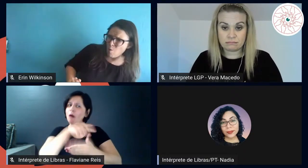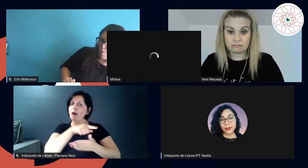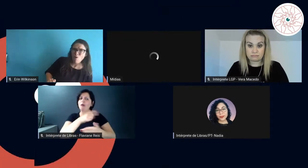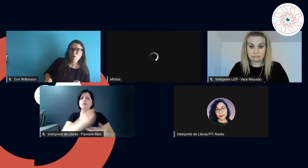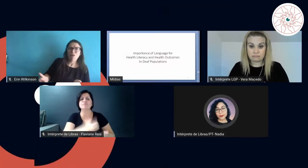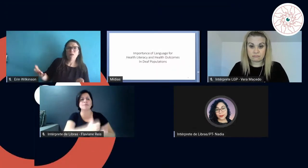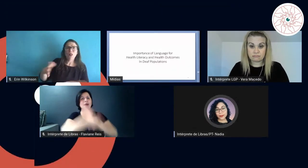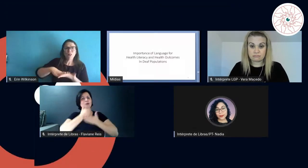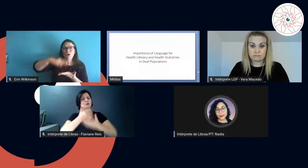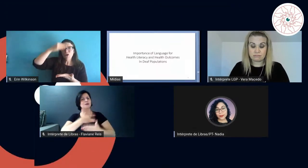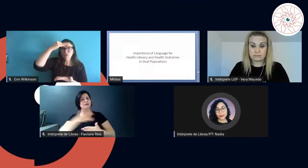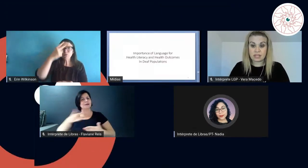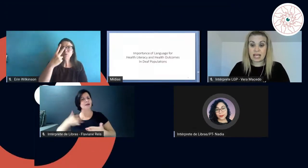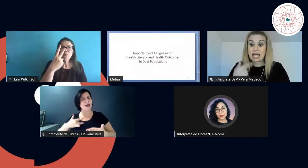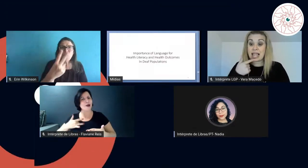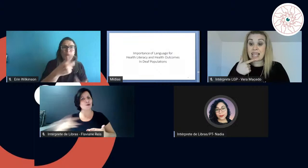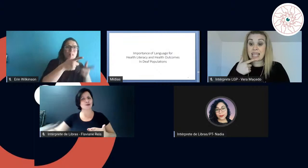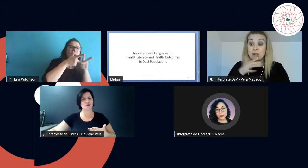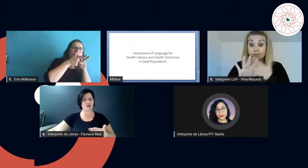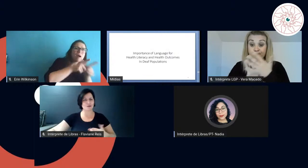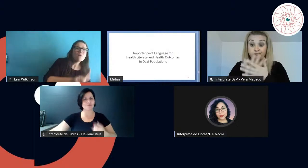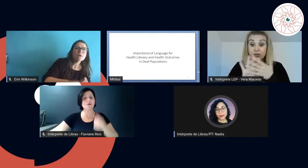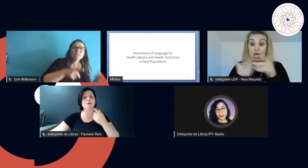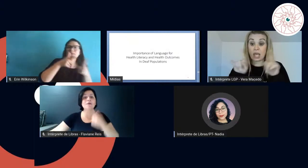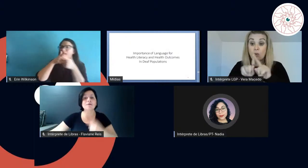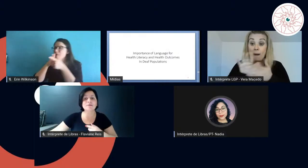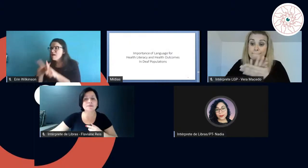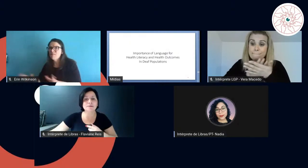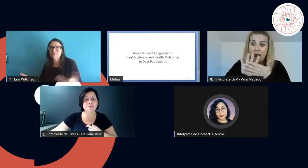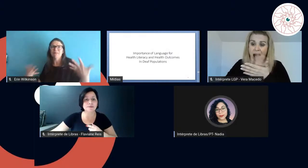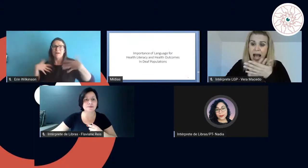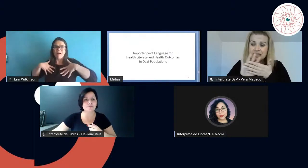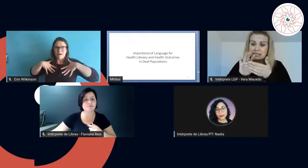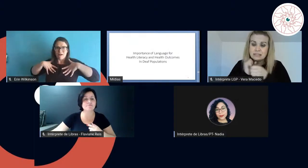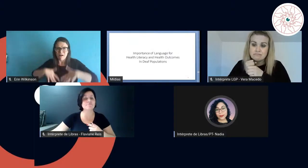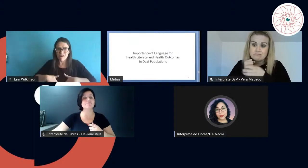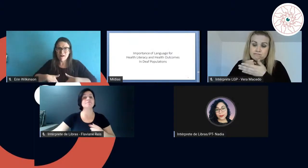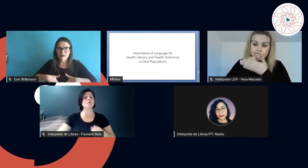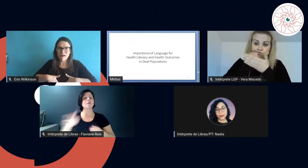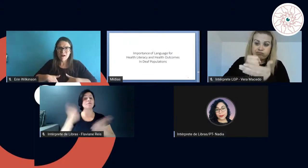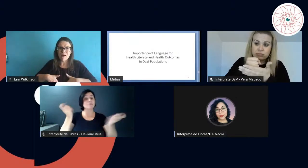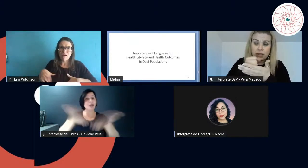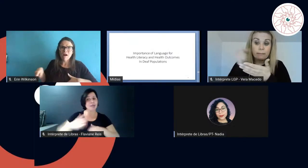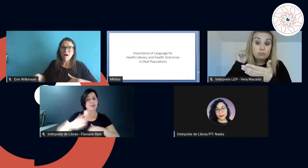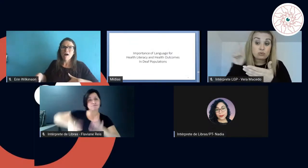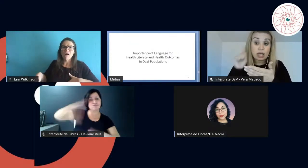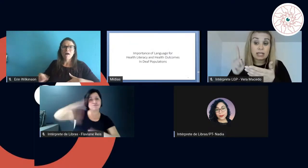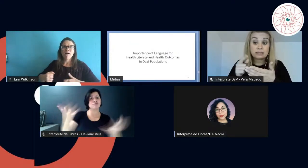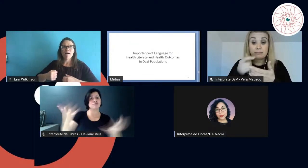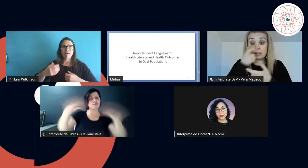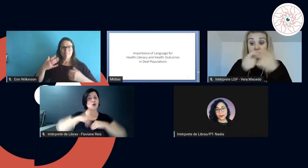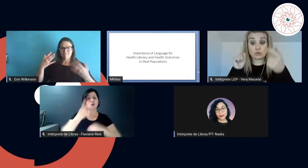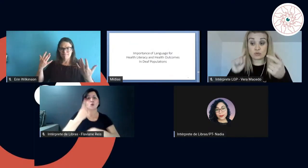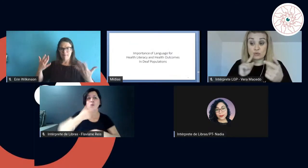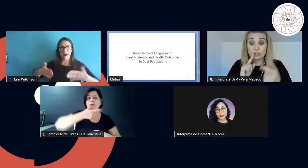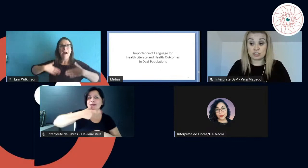surdos. A língua de sinais vem como um suporte, um aporte importante para essas pessoas.